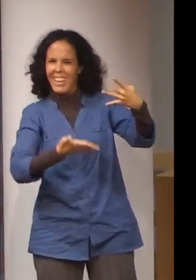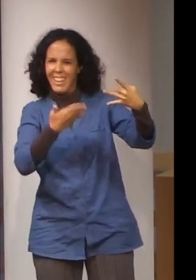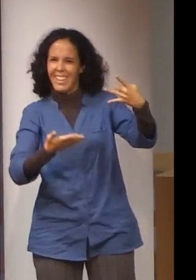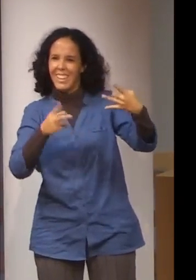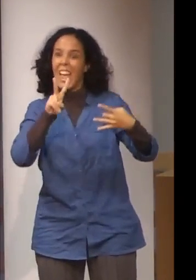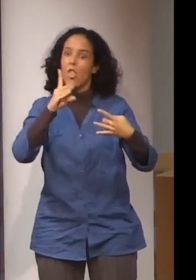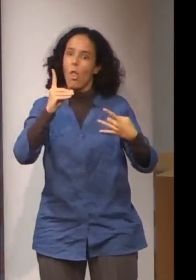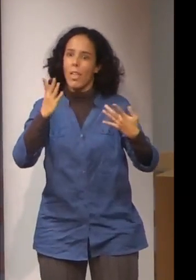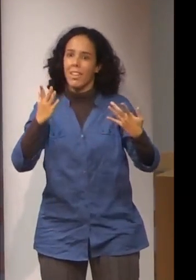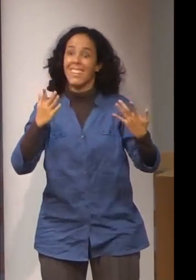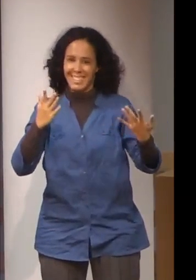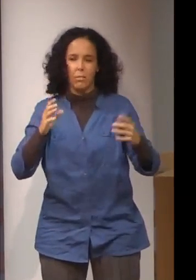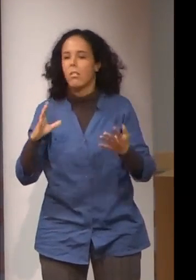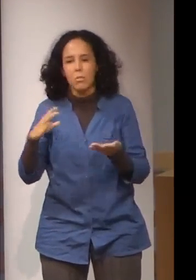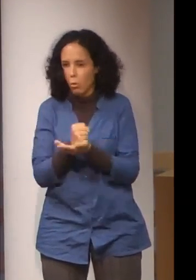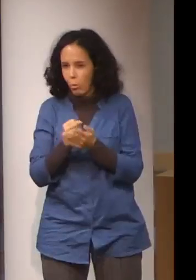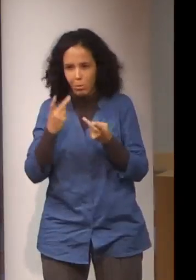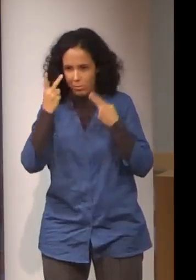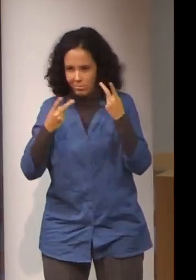esta configuración,